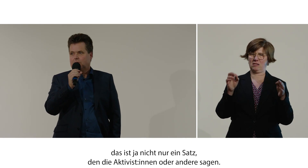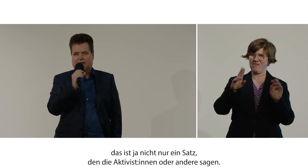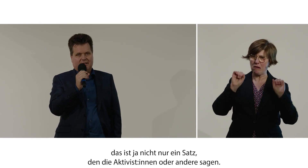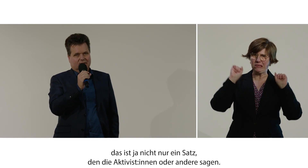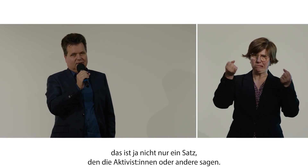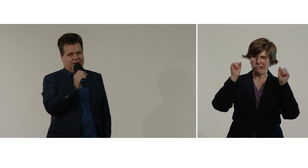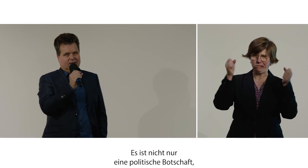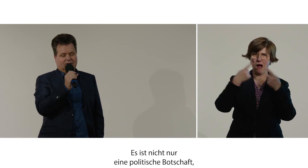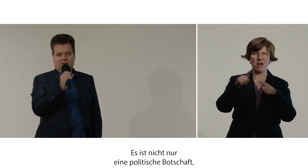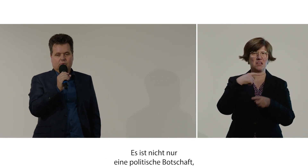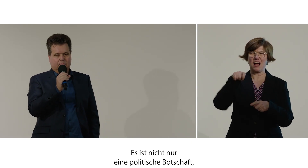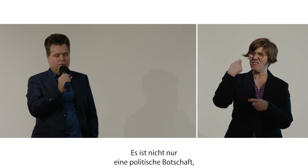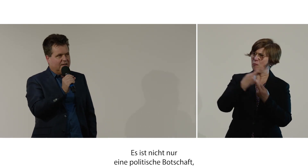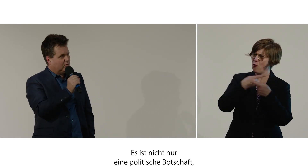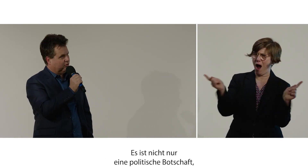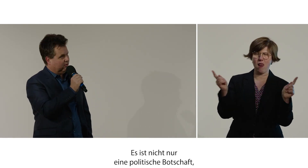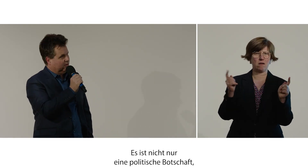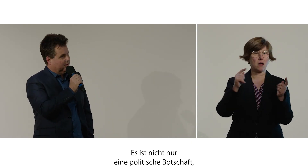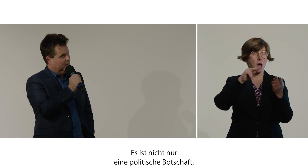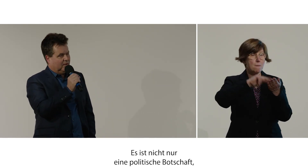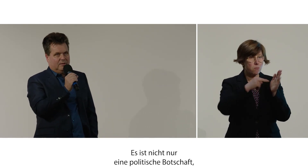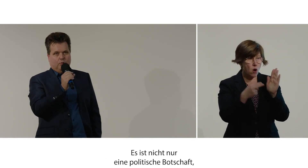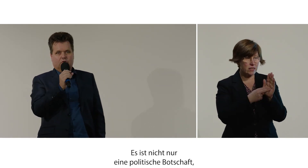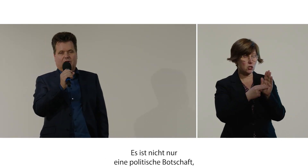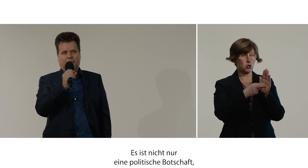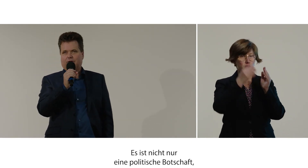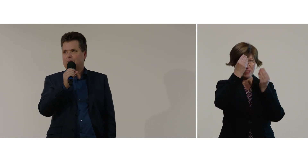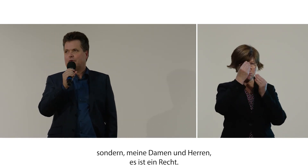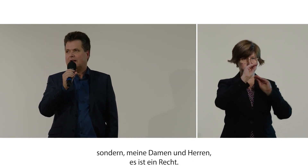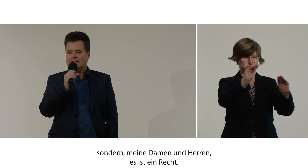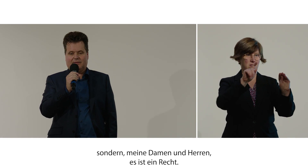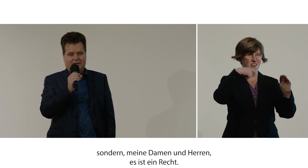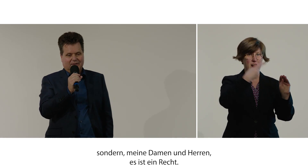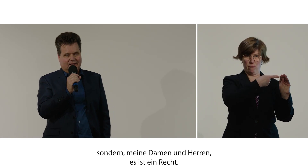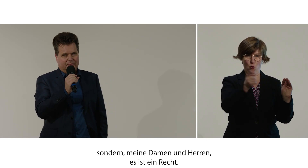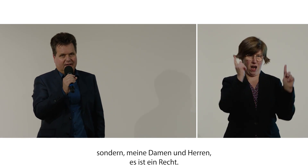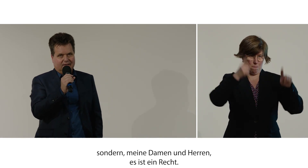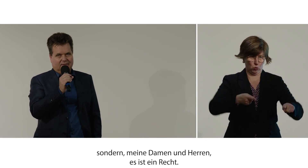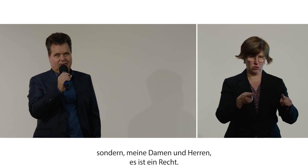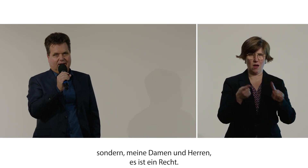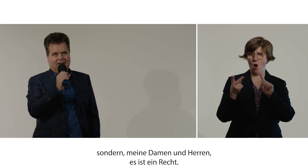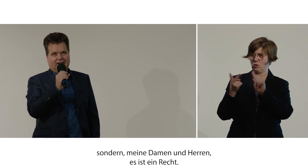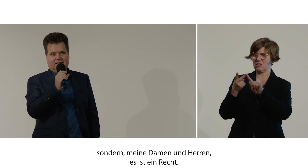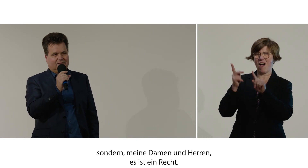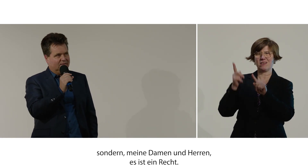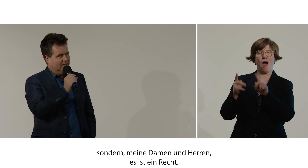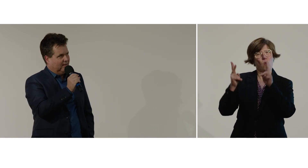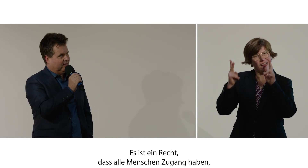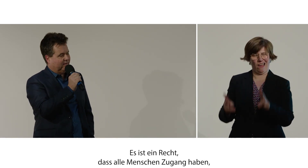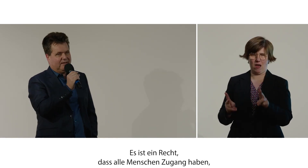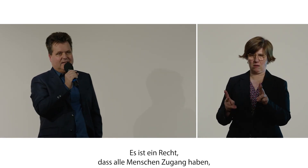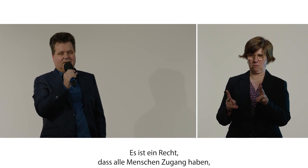oder andere sagen. Es ist nicht nur eine politische Botschaft, Filme für alle, sondern, meine Damen und Herren, es ist ein Recht.